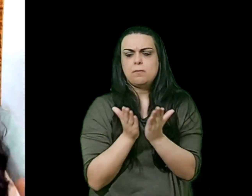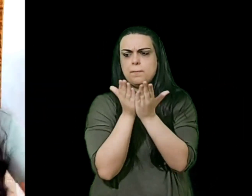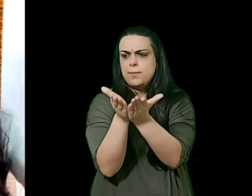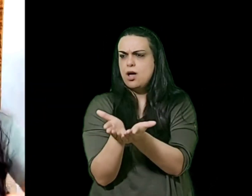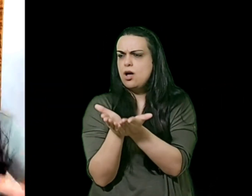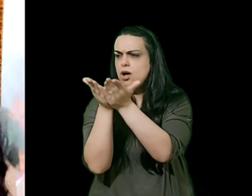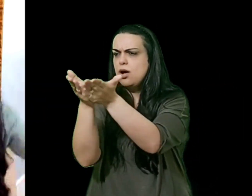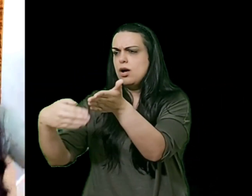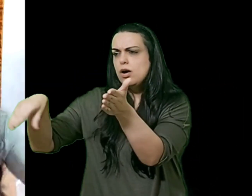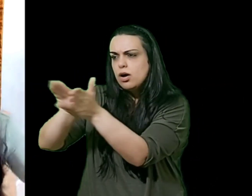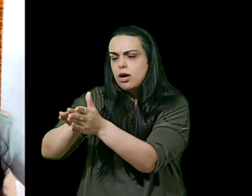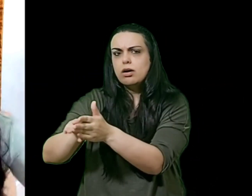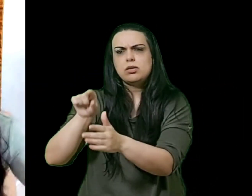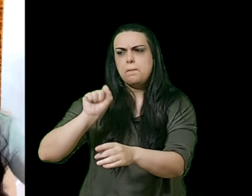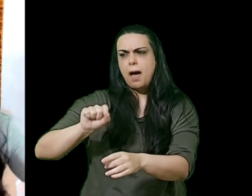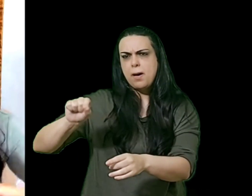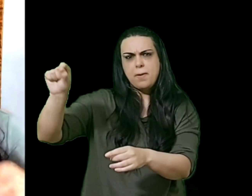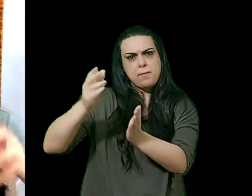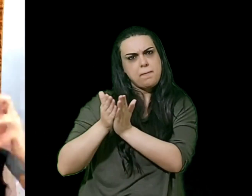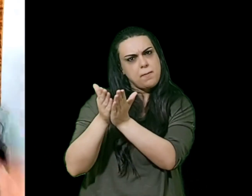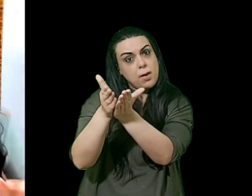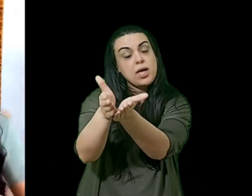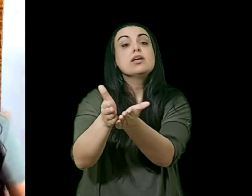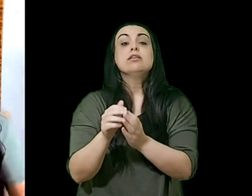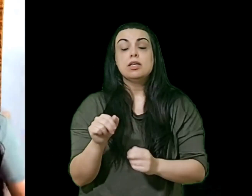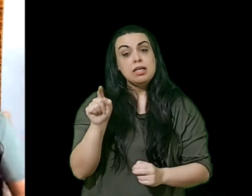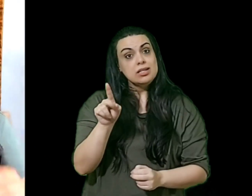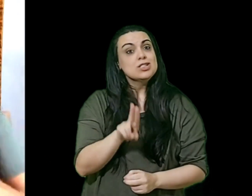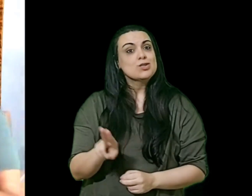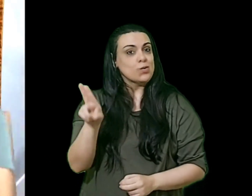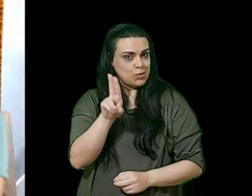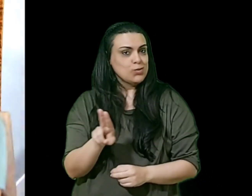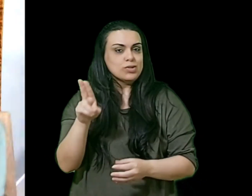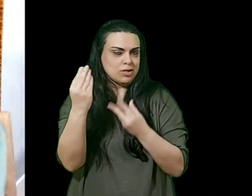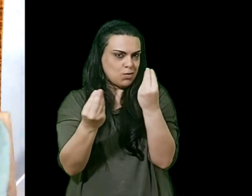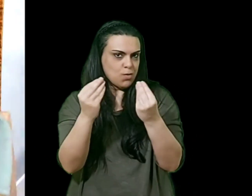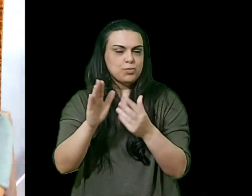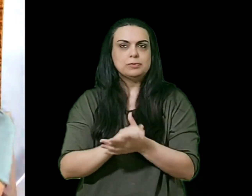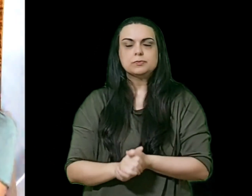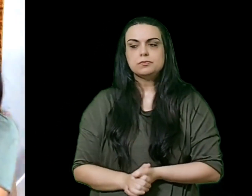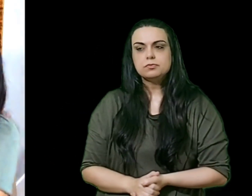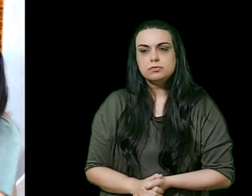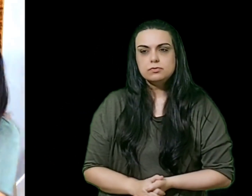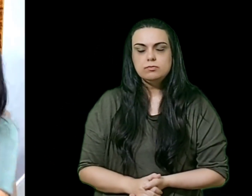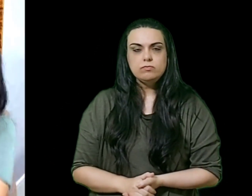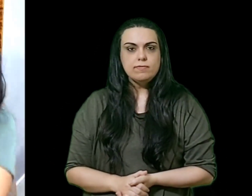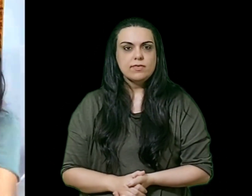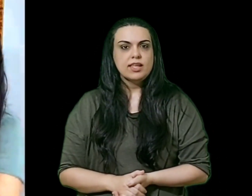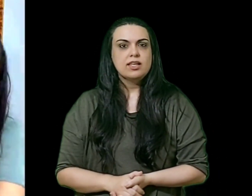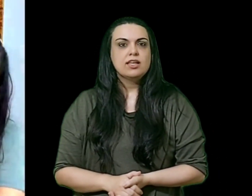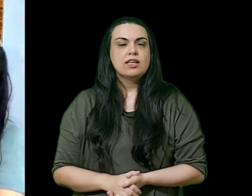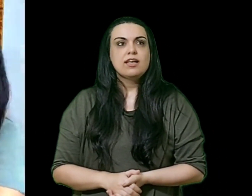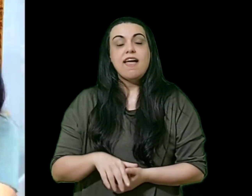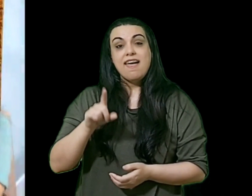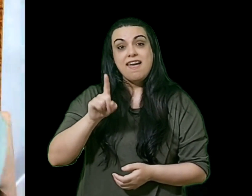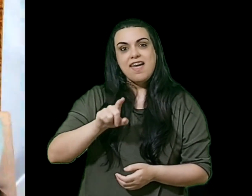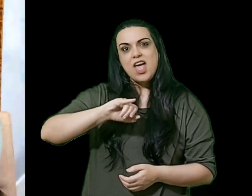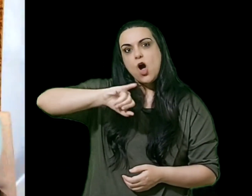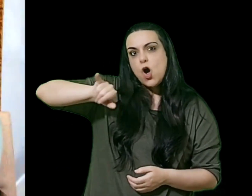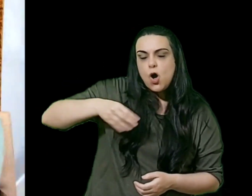E eles utilizavam e aplicavam ela na seguinte questão: era